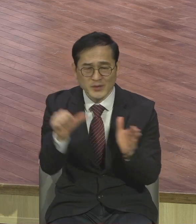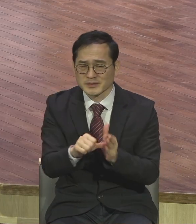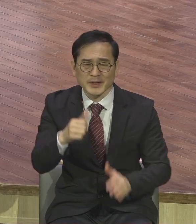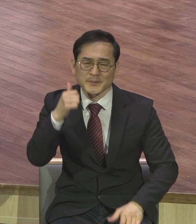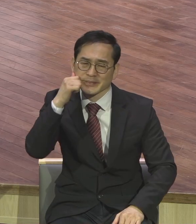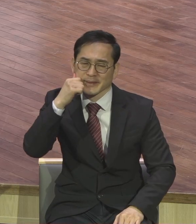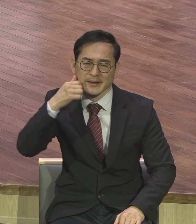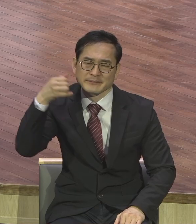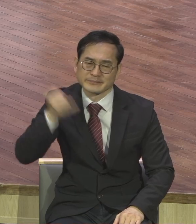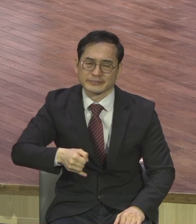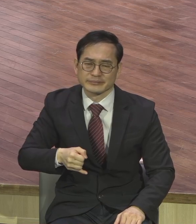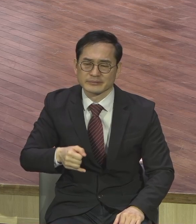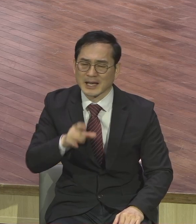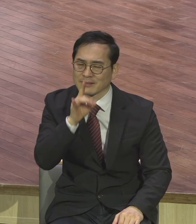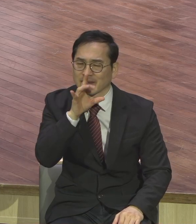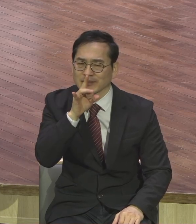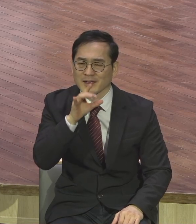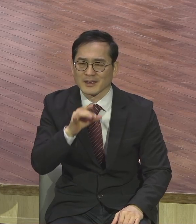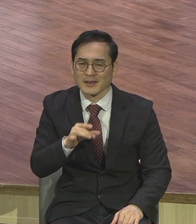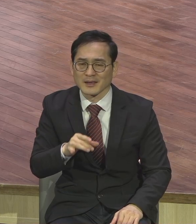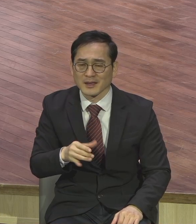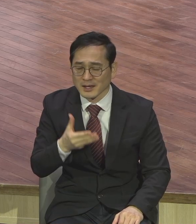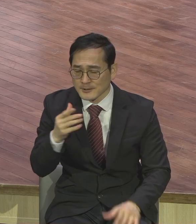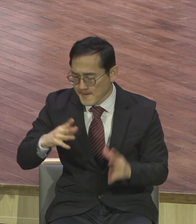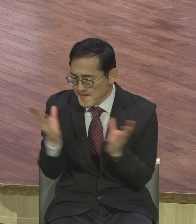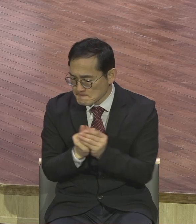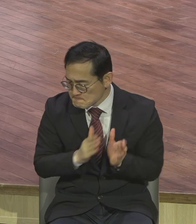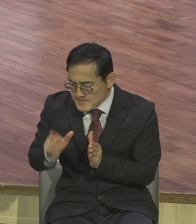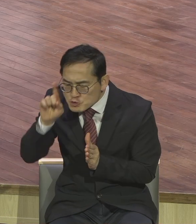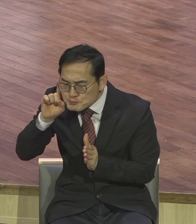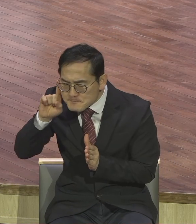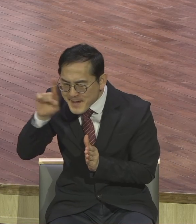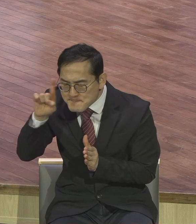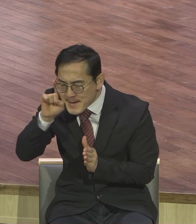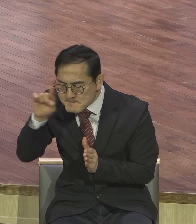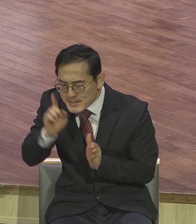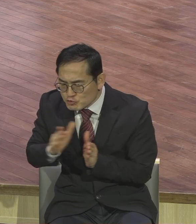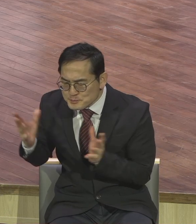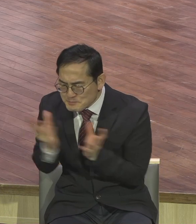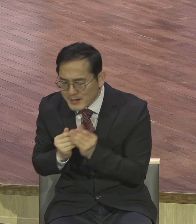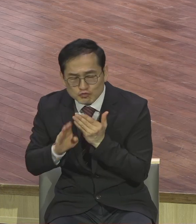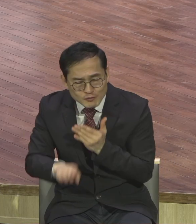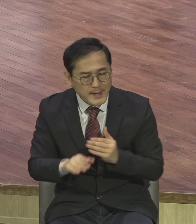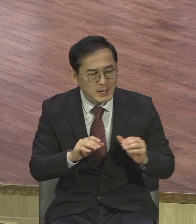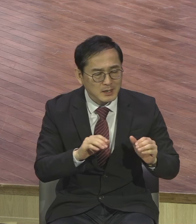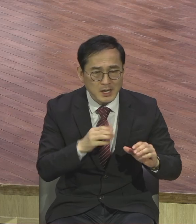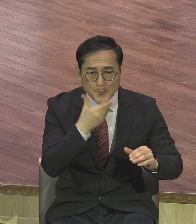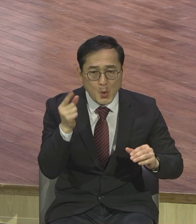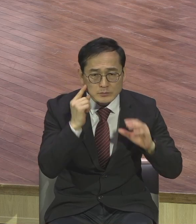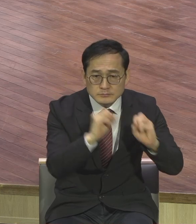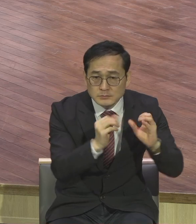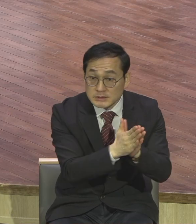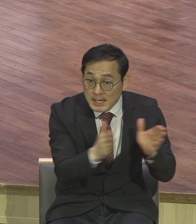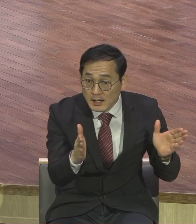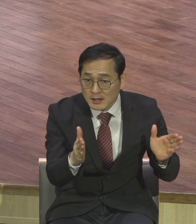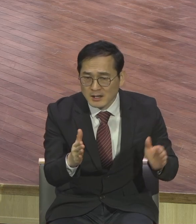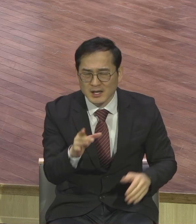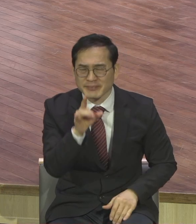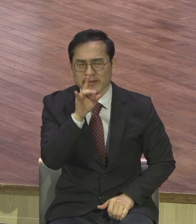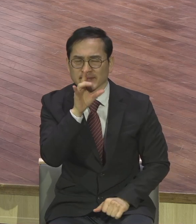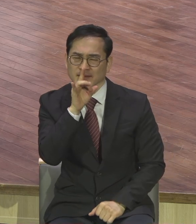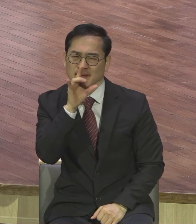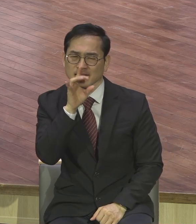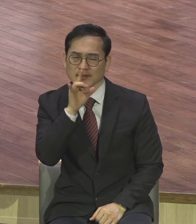못합니다. 네, 평생. 그래서 가만히 보면요 초엘리트들 좀 나름대로 세상적으로 성공한